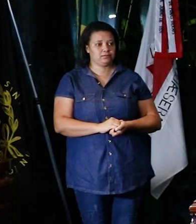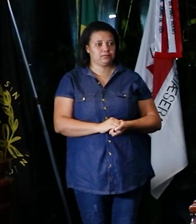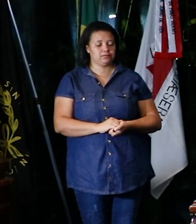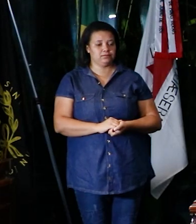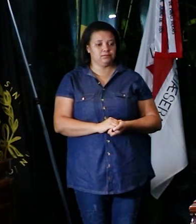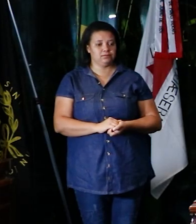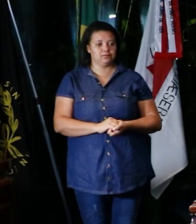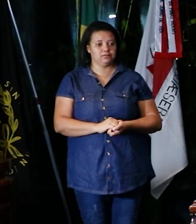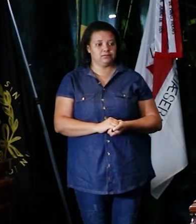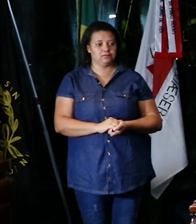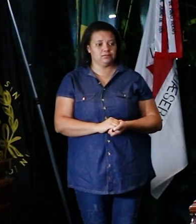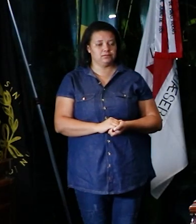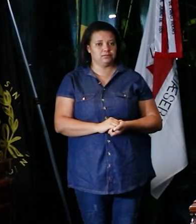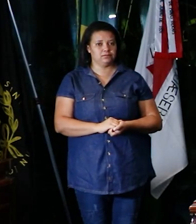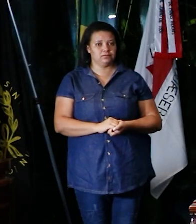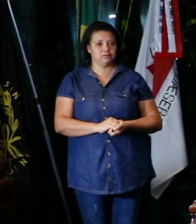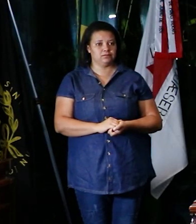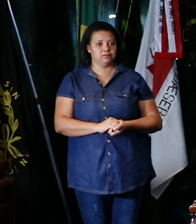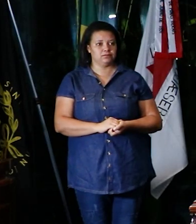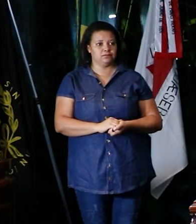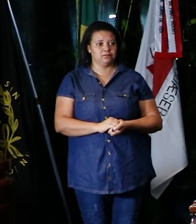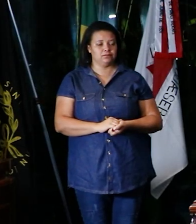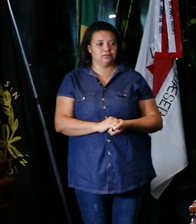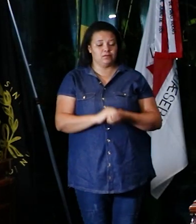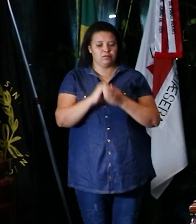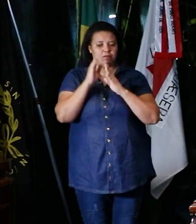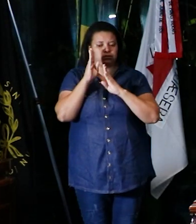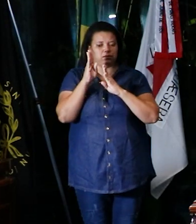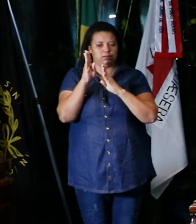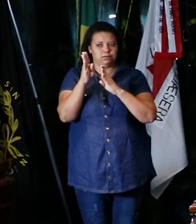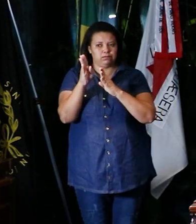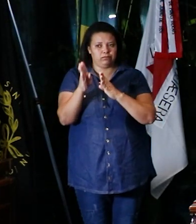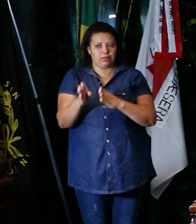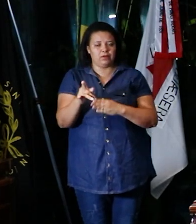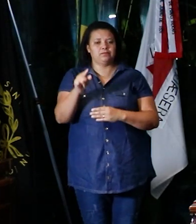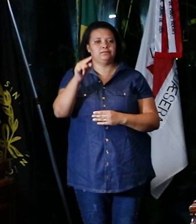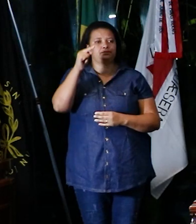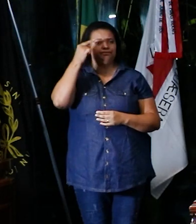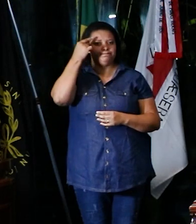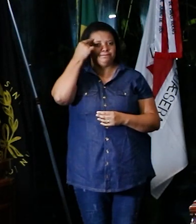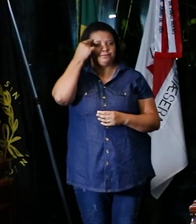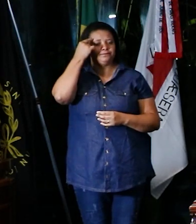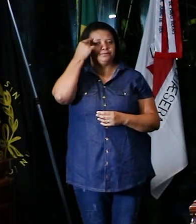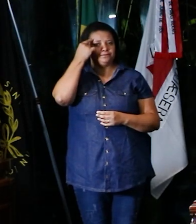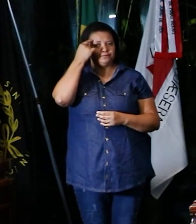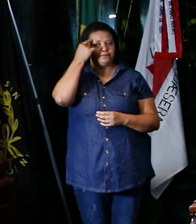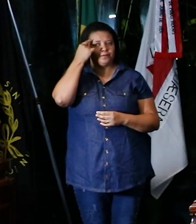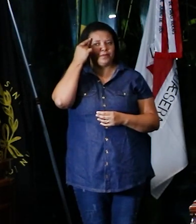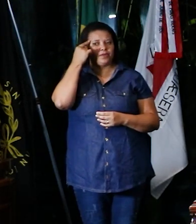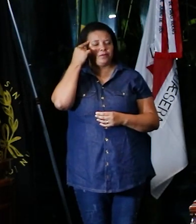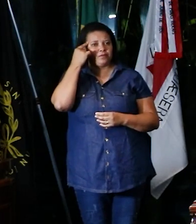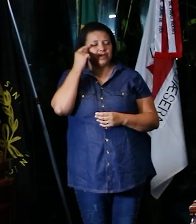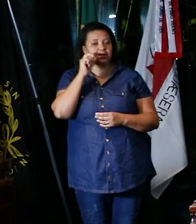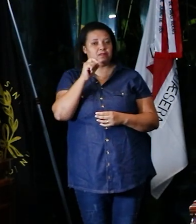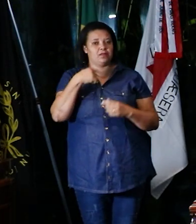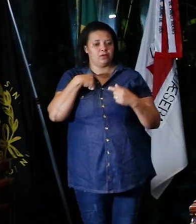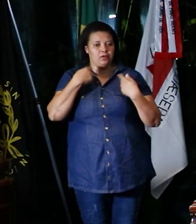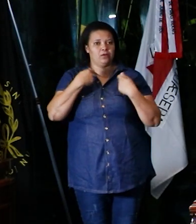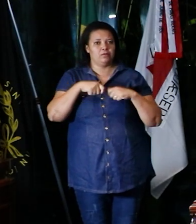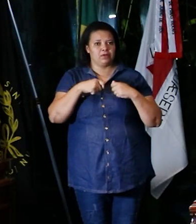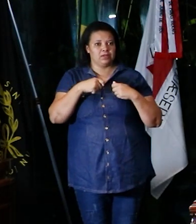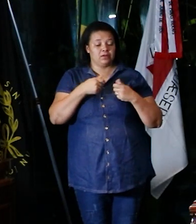uma lealdade absoluta aos seus pensamentos. E é assim que ele achava que devia